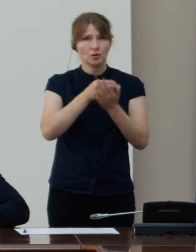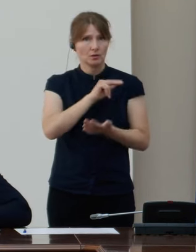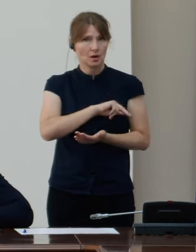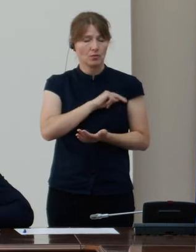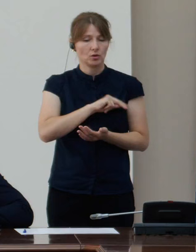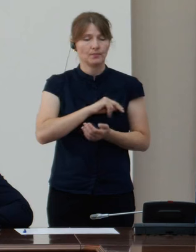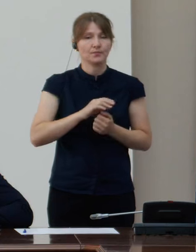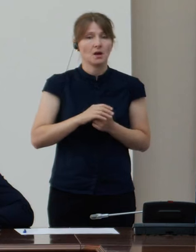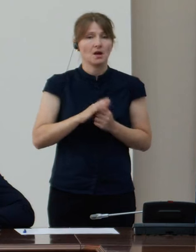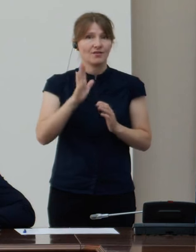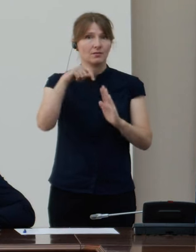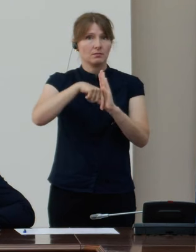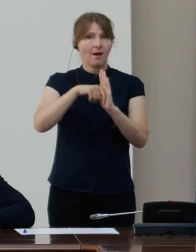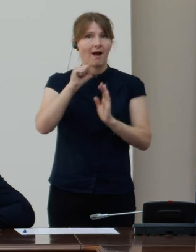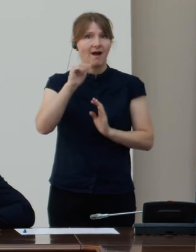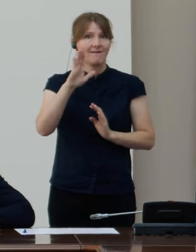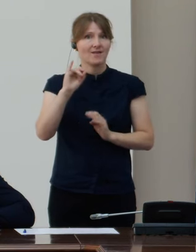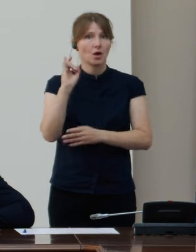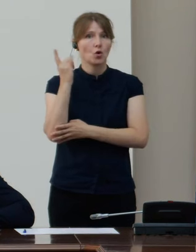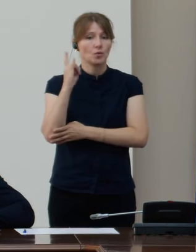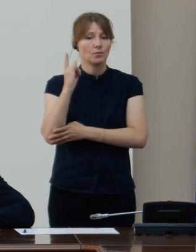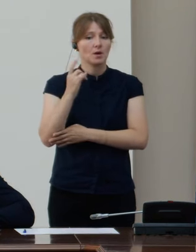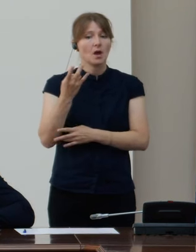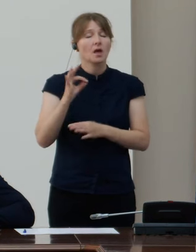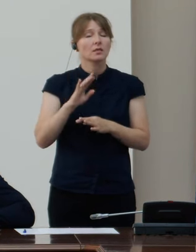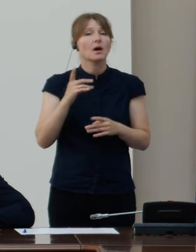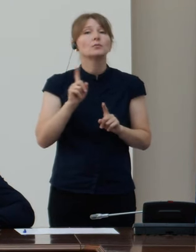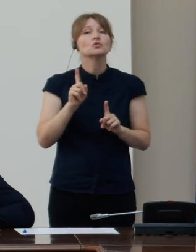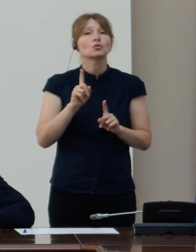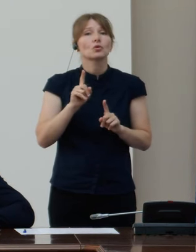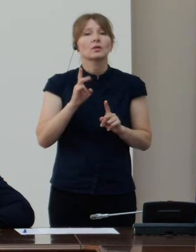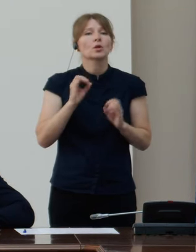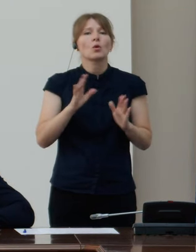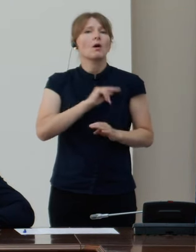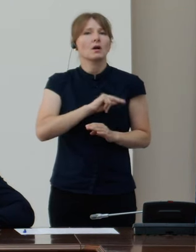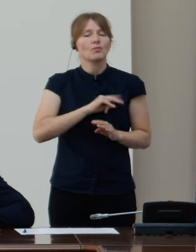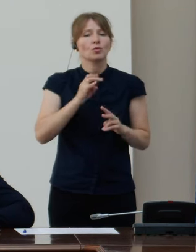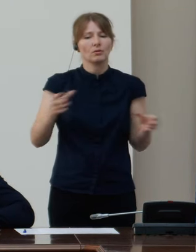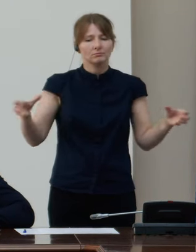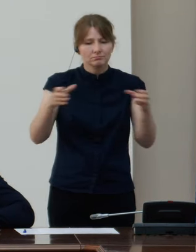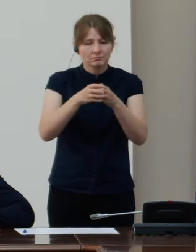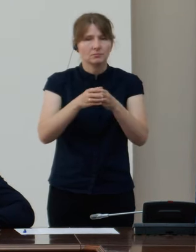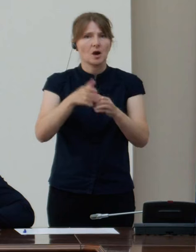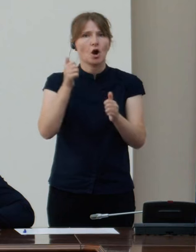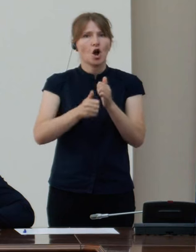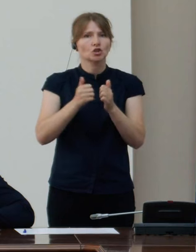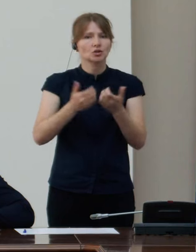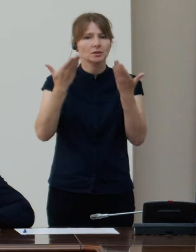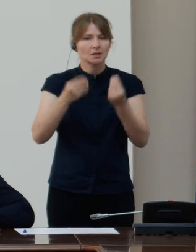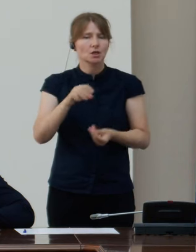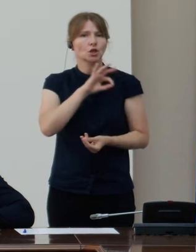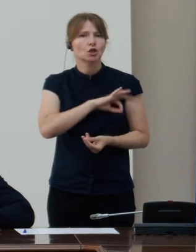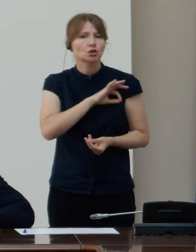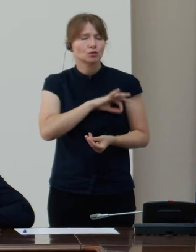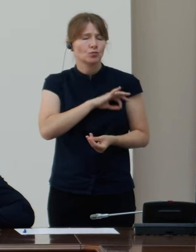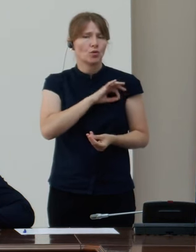primul rând este un efort de coordonare și cred că acest cuvânt banal pe care îl folosim zilnic trebuie să